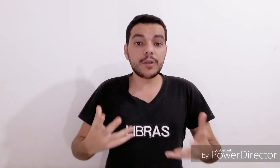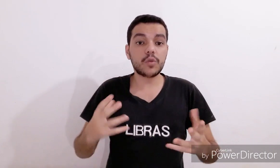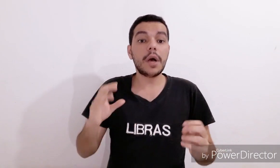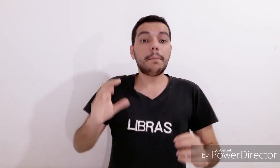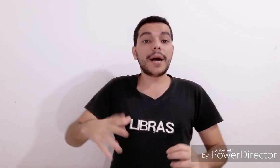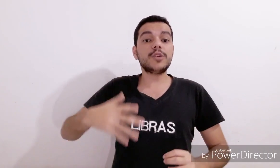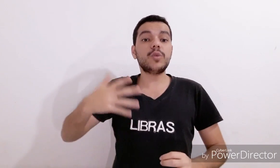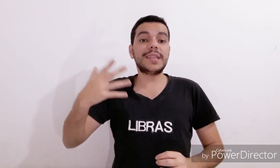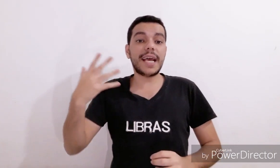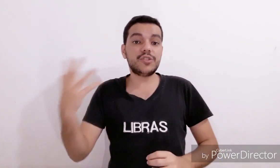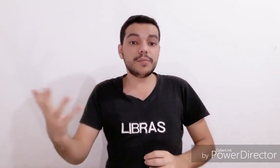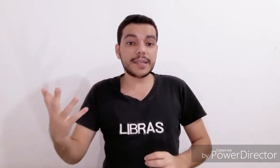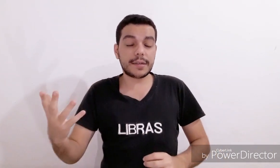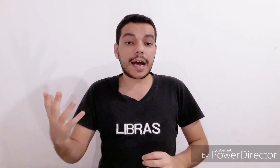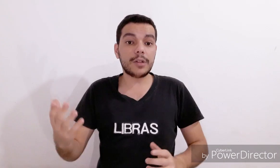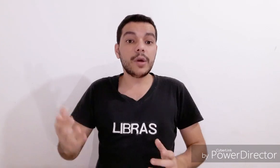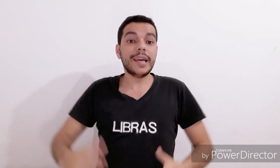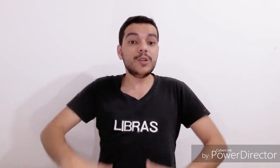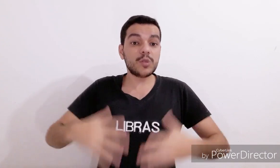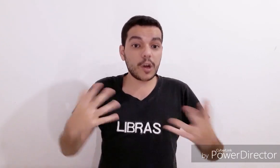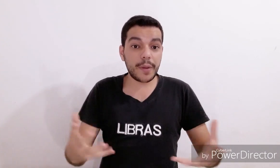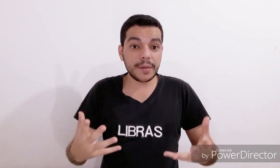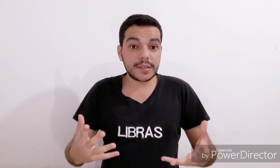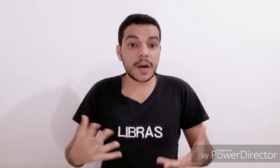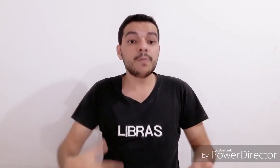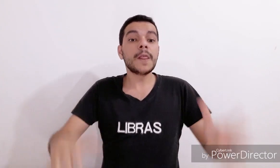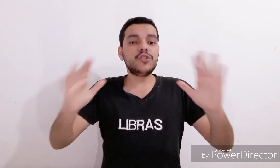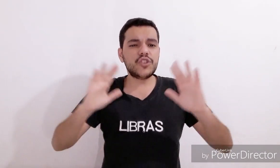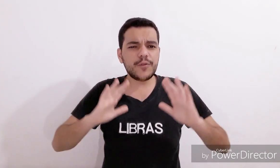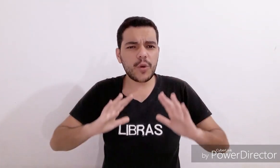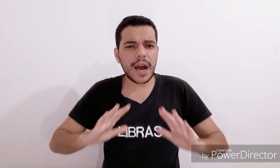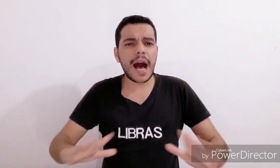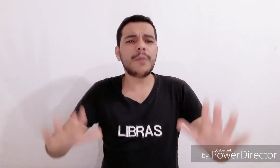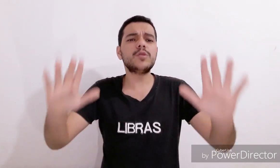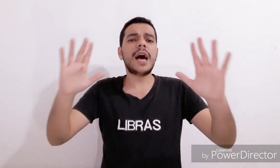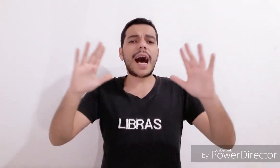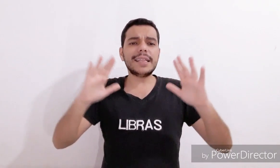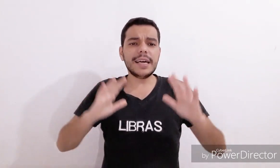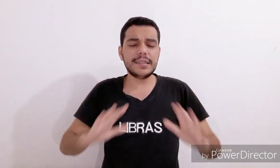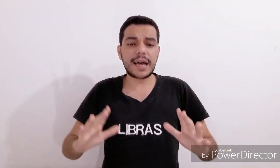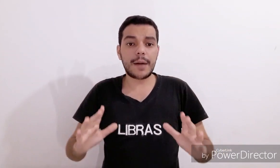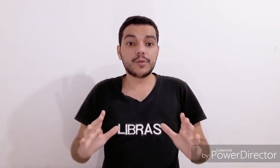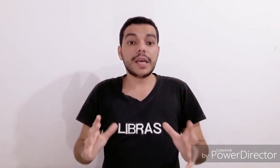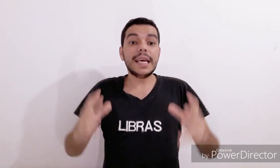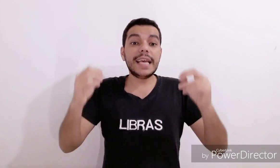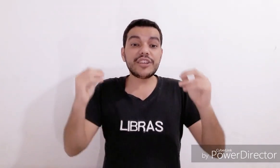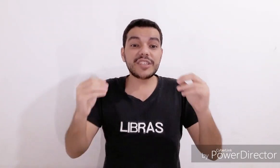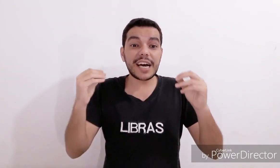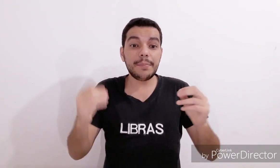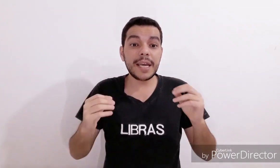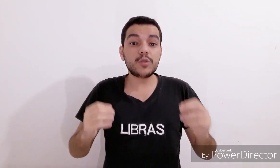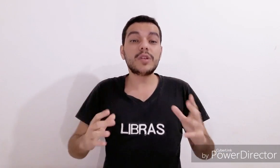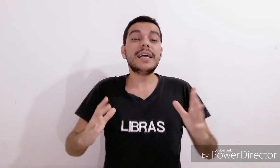elementos para sua tese de mestrado e nos deu permissão de divulgarmos, analisarmos. E estes elementos